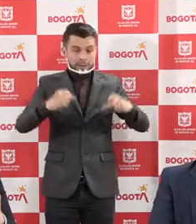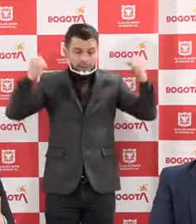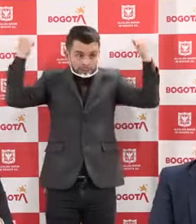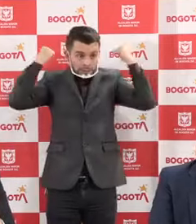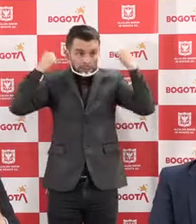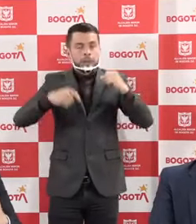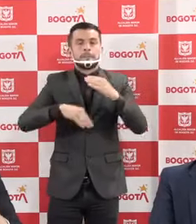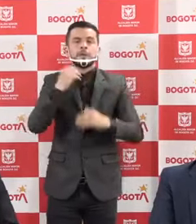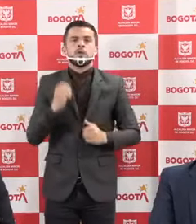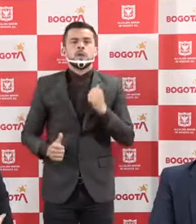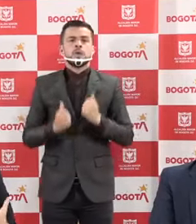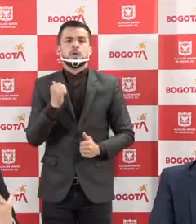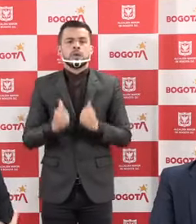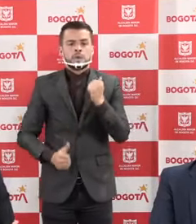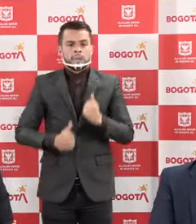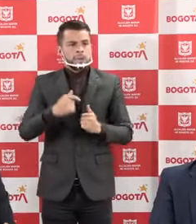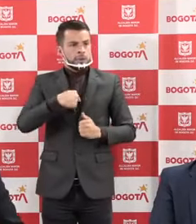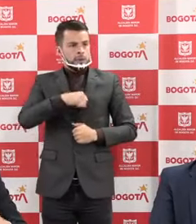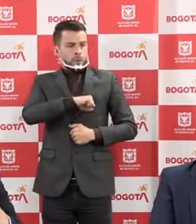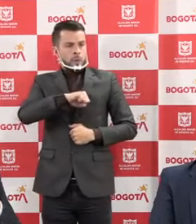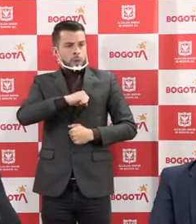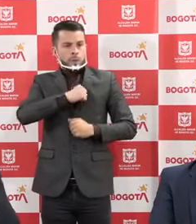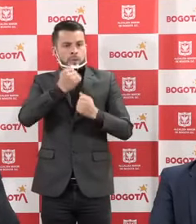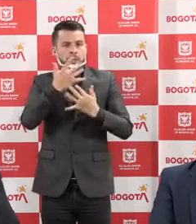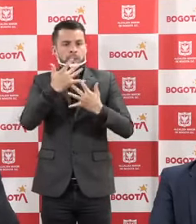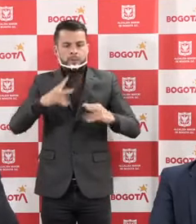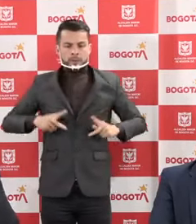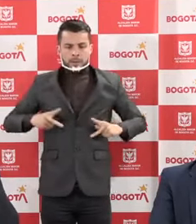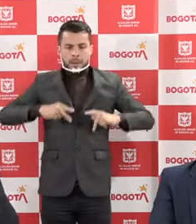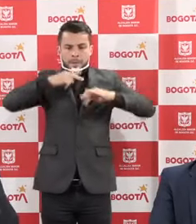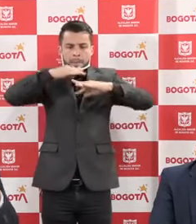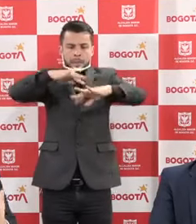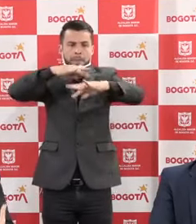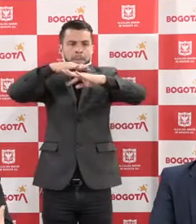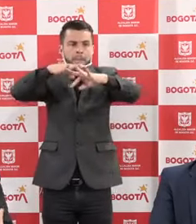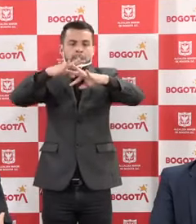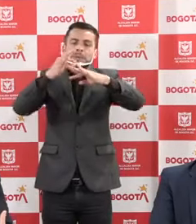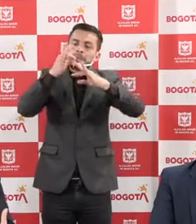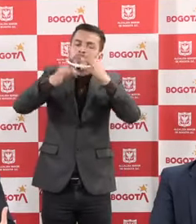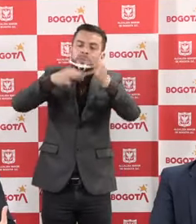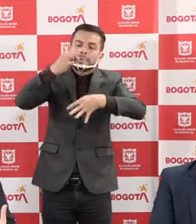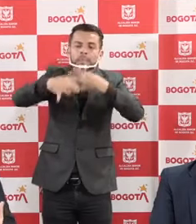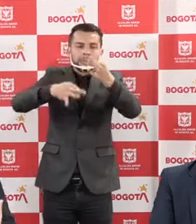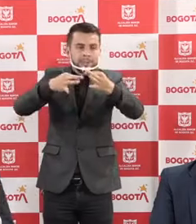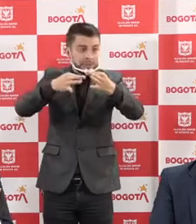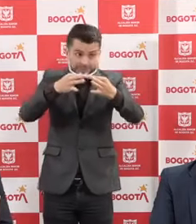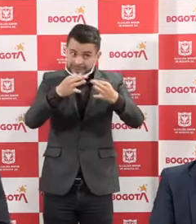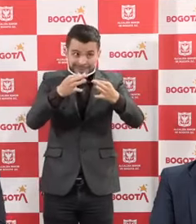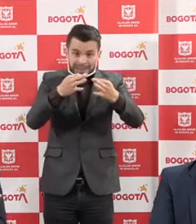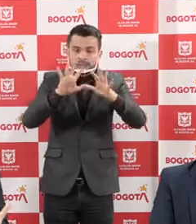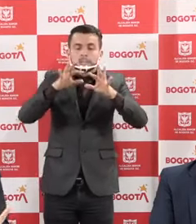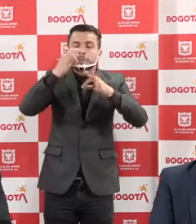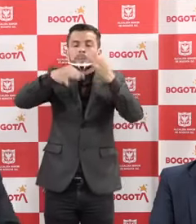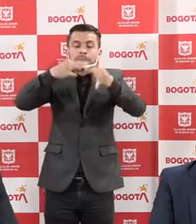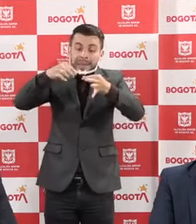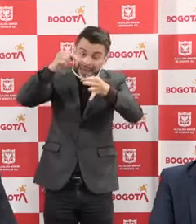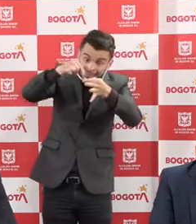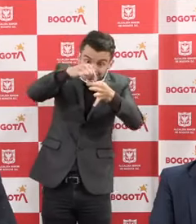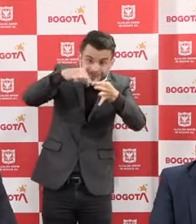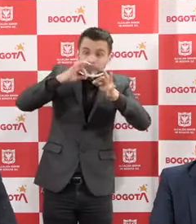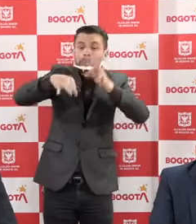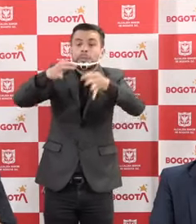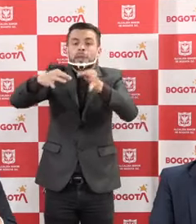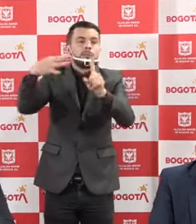respiración al respirar más rápidamente liberamos más gotículas de la saliva y esas gotículas son las que contagien a las